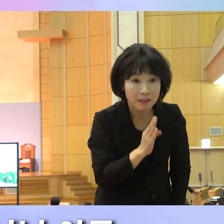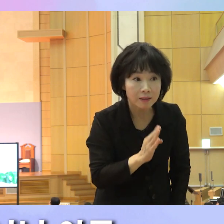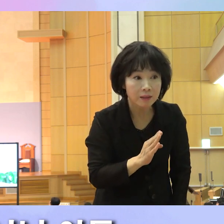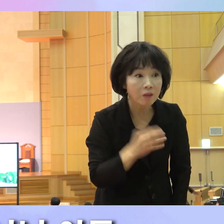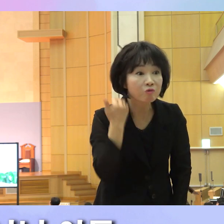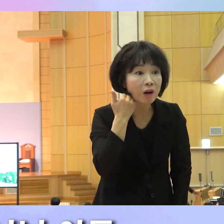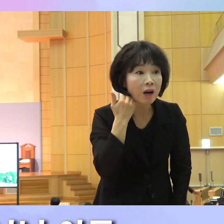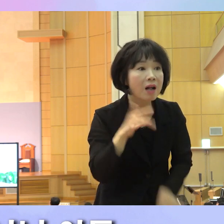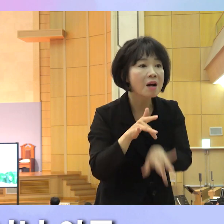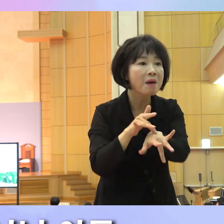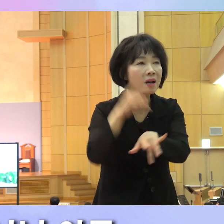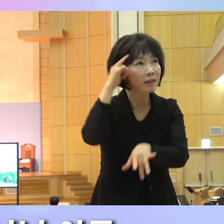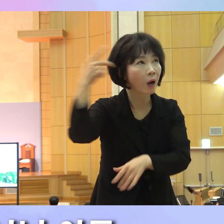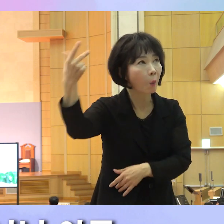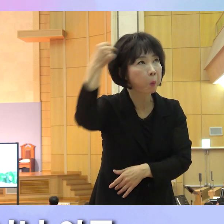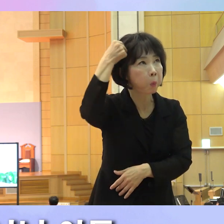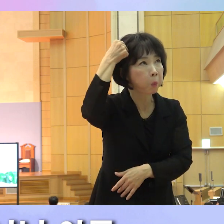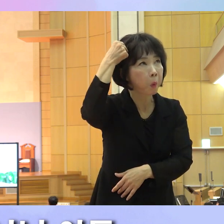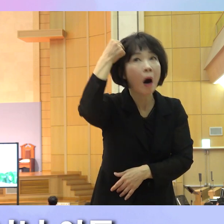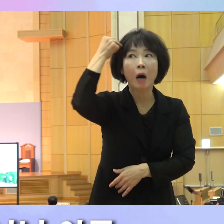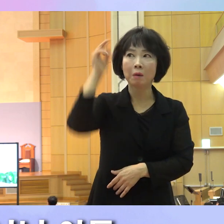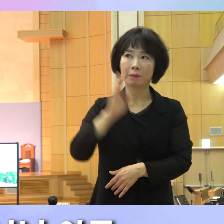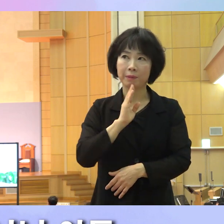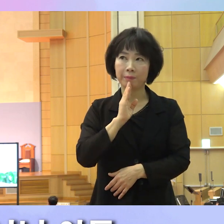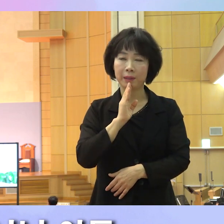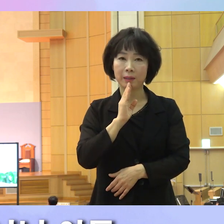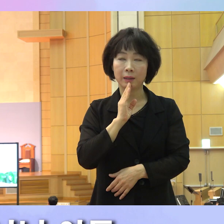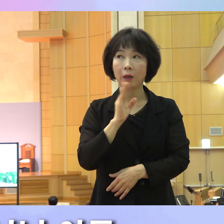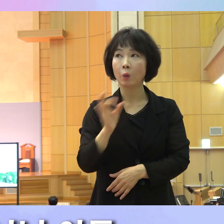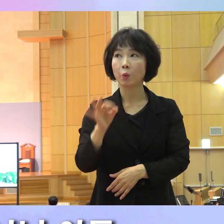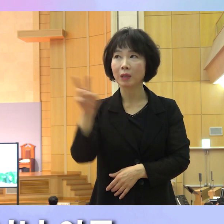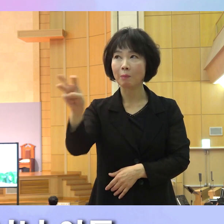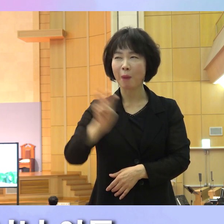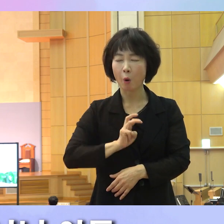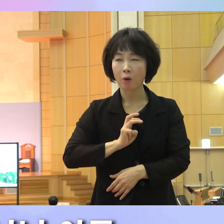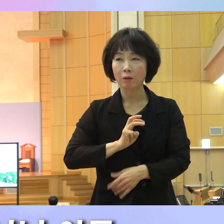구주요, 예수를 믿는 사람들이 다 구원받게 하는 것인데,